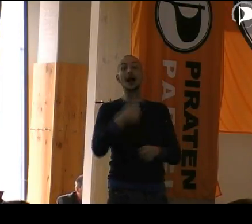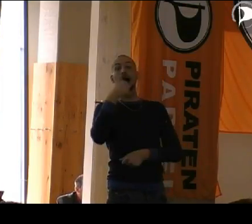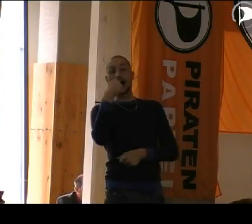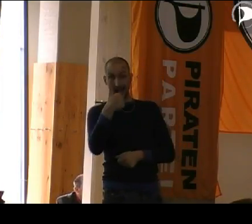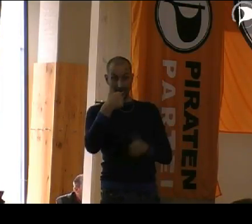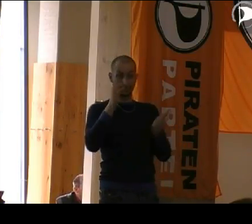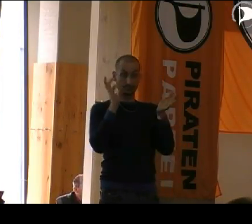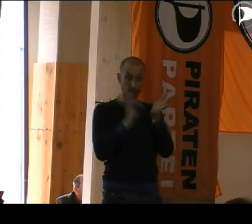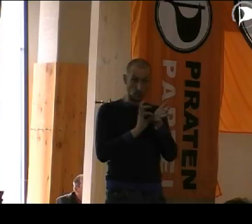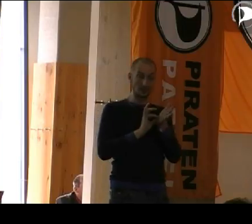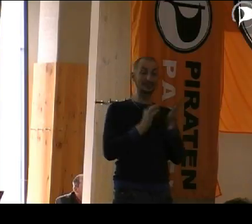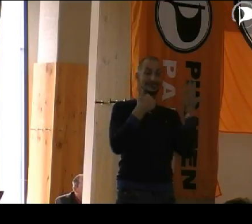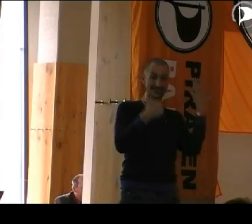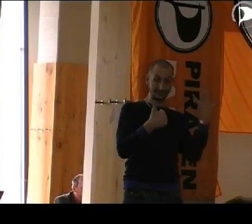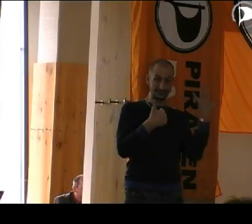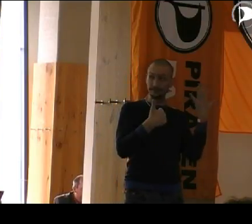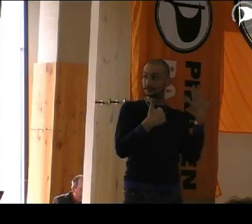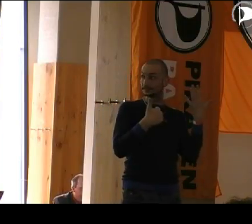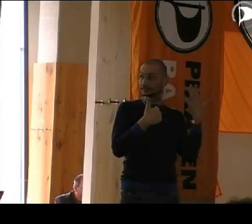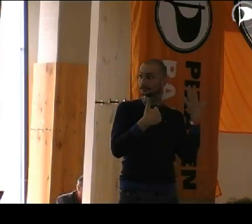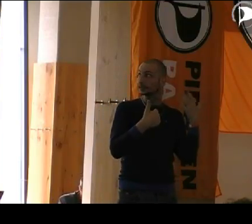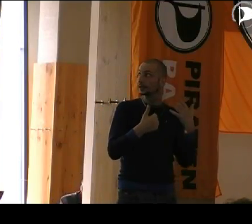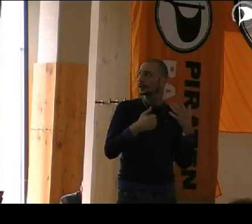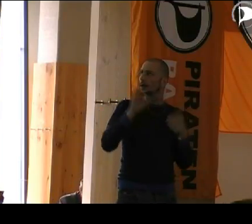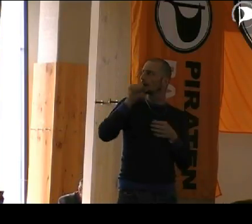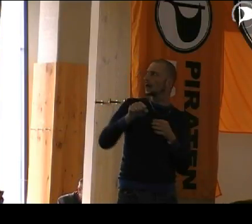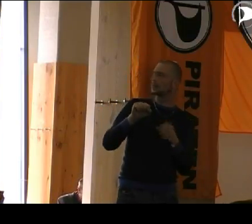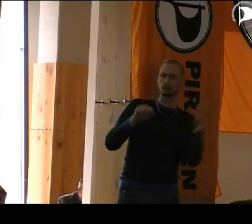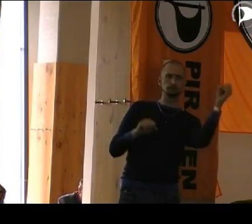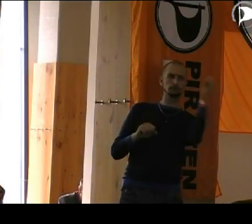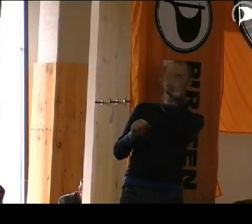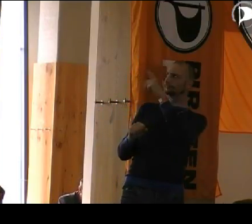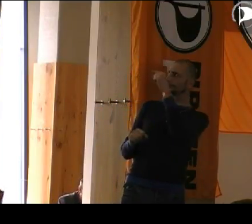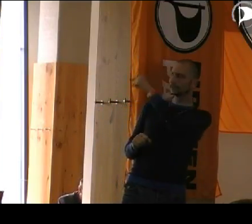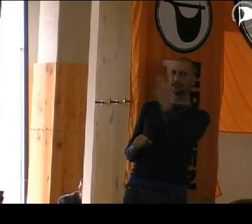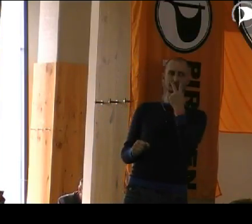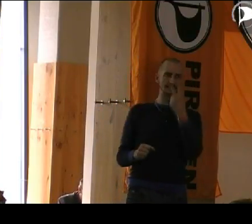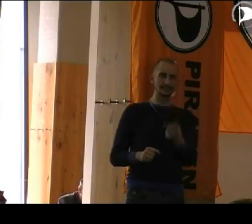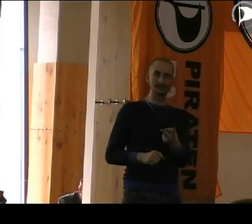satzungsänderung antrag 1.6 aber irgendwie an die leinwand bieber